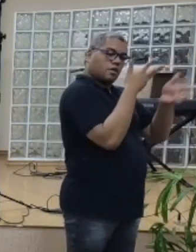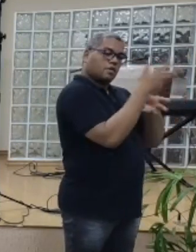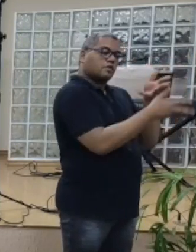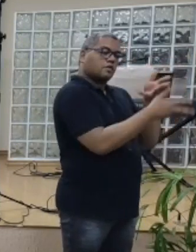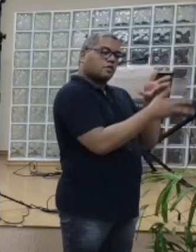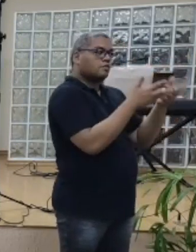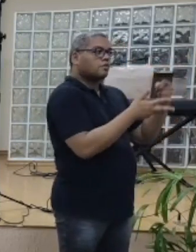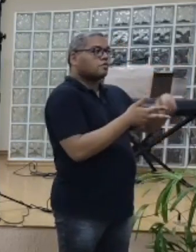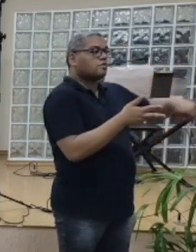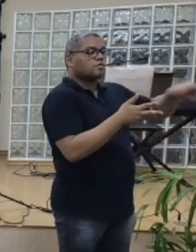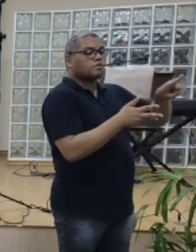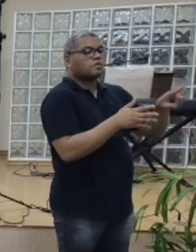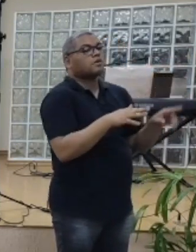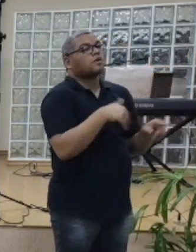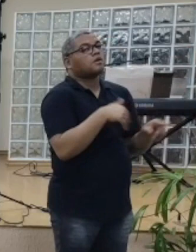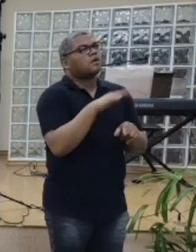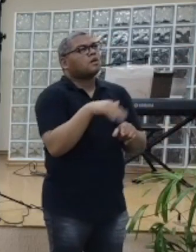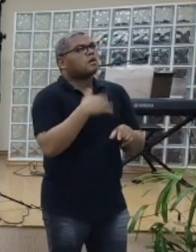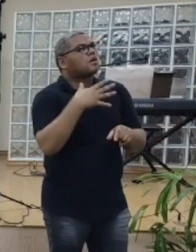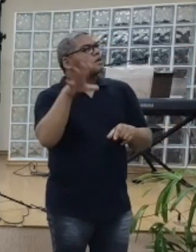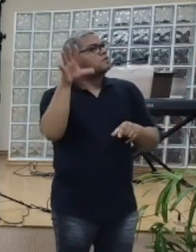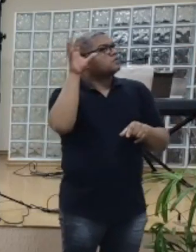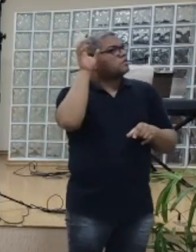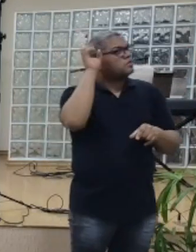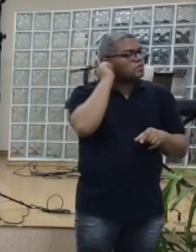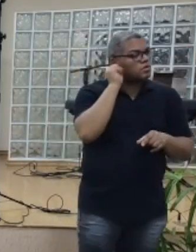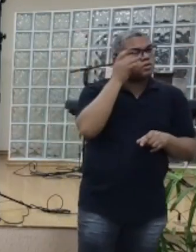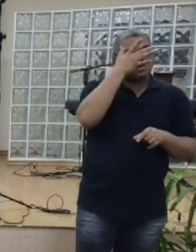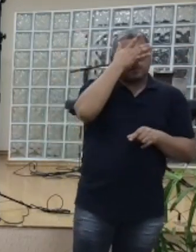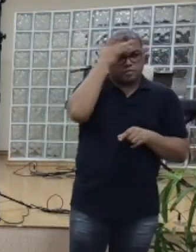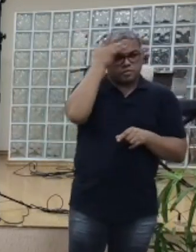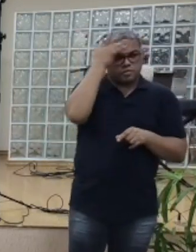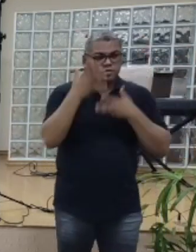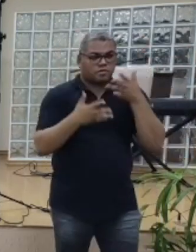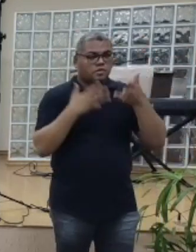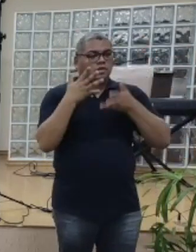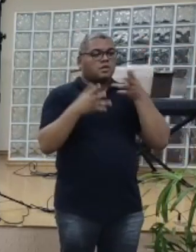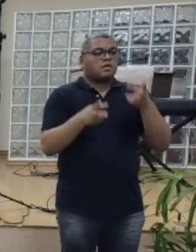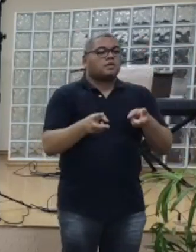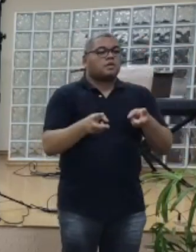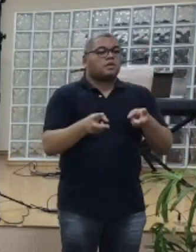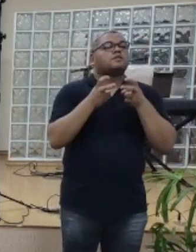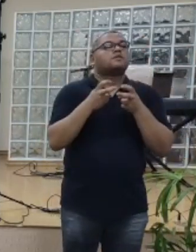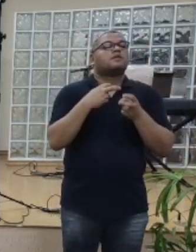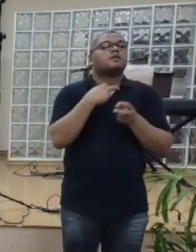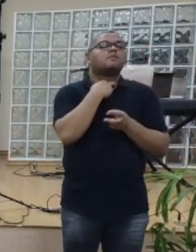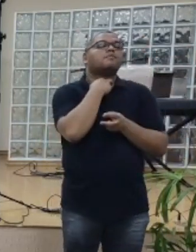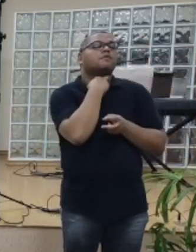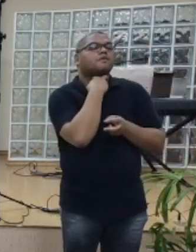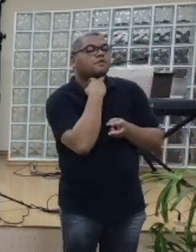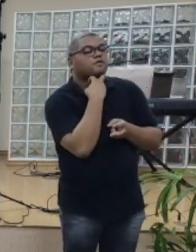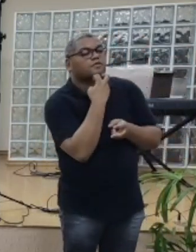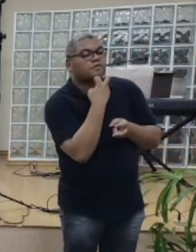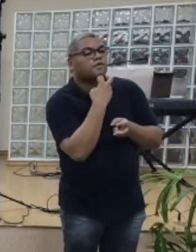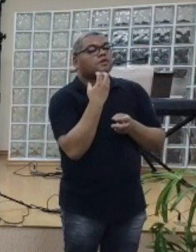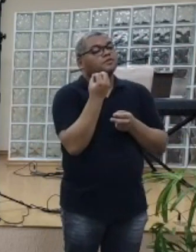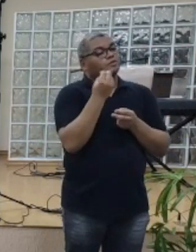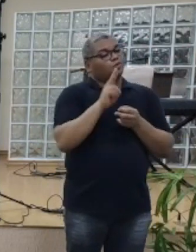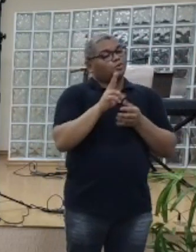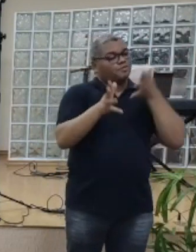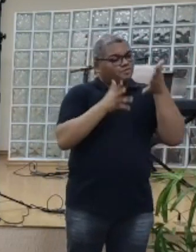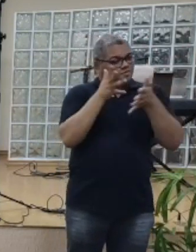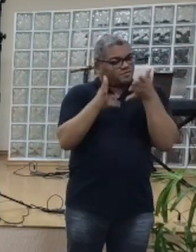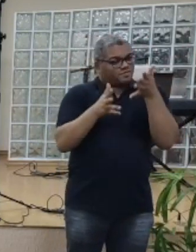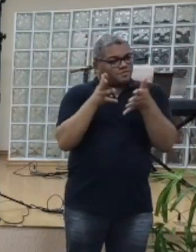vocês. E quando a gente ouve as pessoas falar, a gente percebe a entonação da voz e a gente sabe como esta mensagem